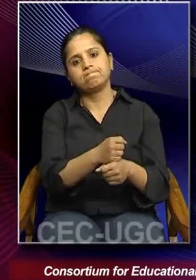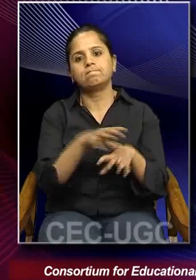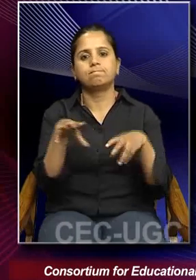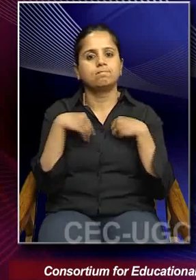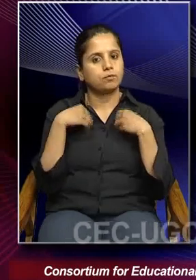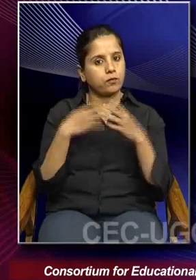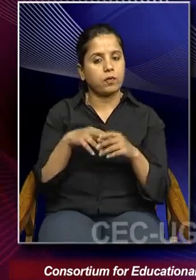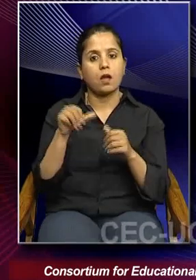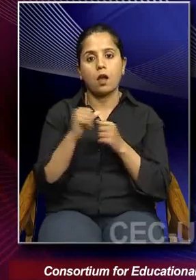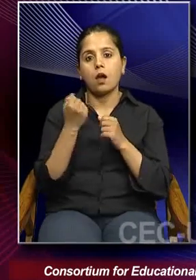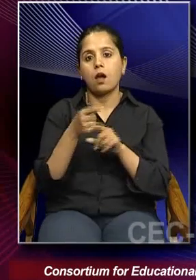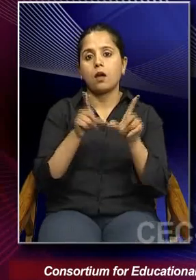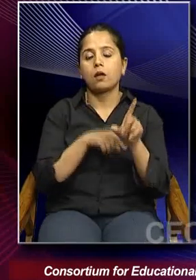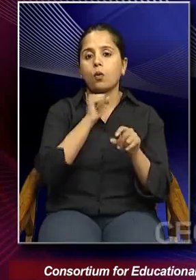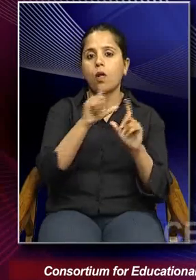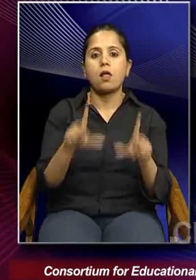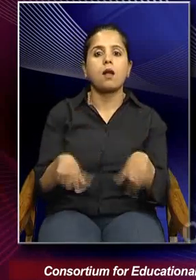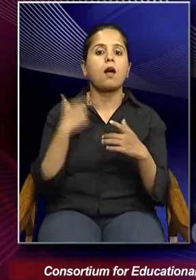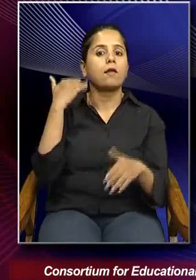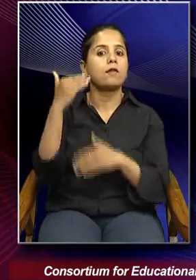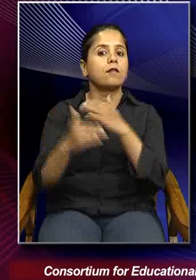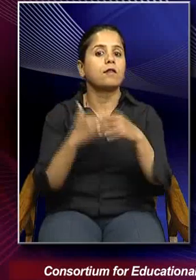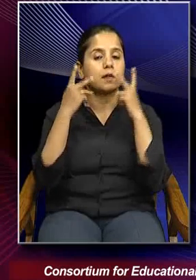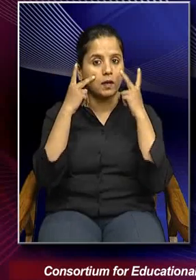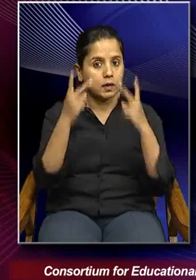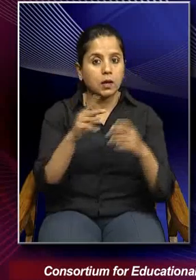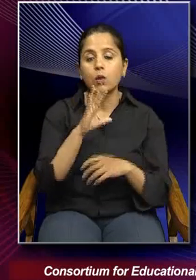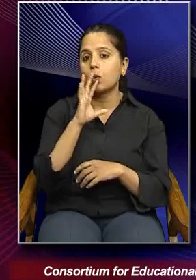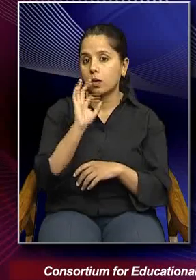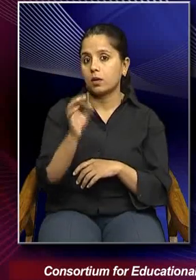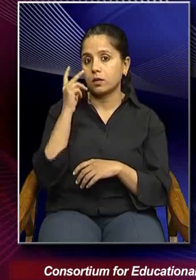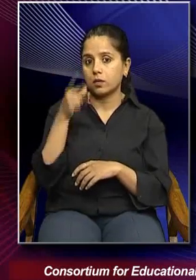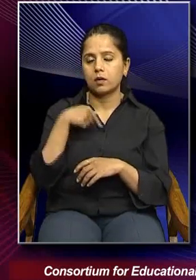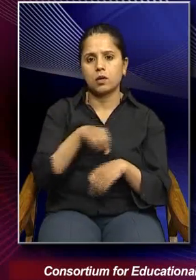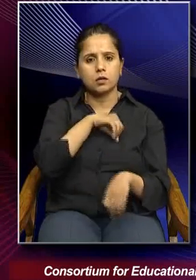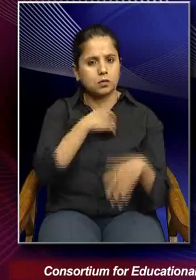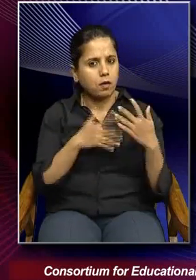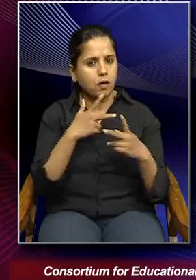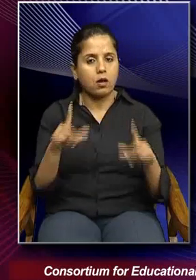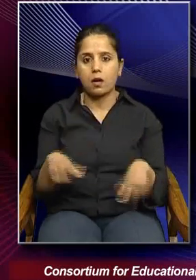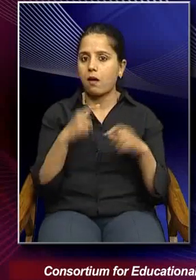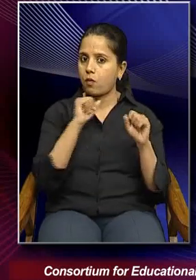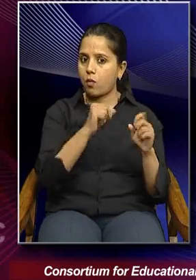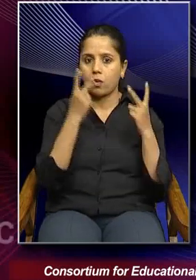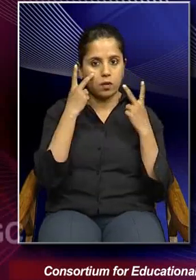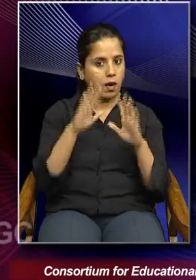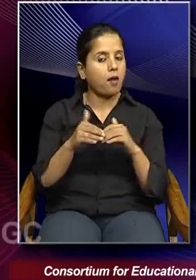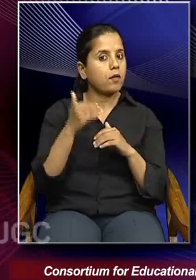आगे का जीवन निश्चित रूप से संघर्ष में जीवन रहा